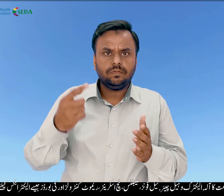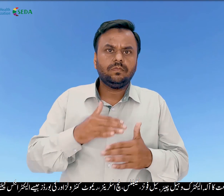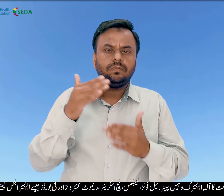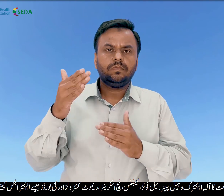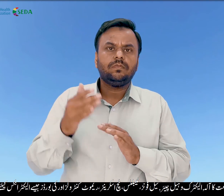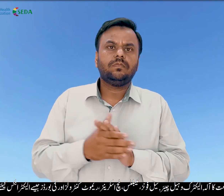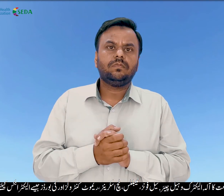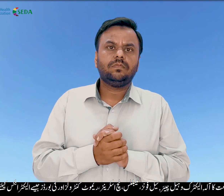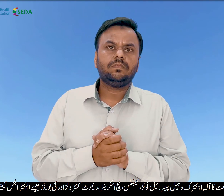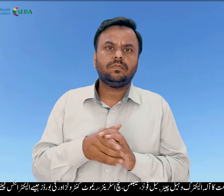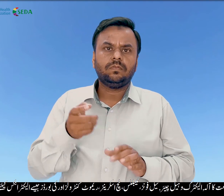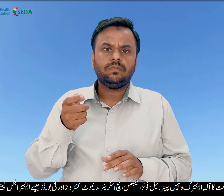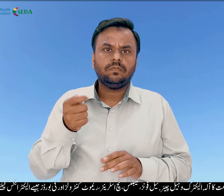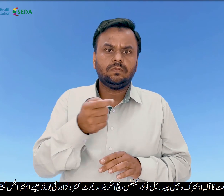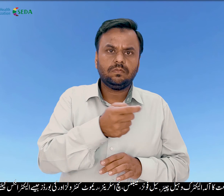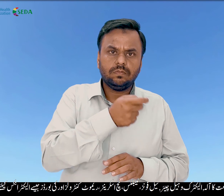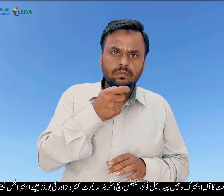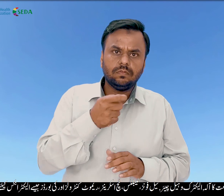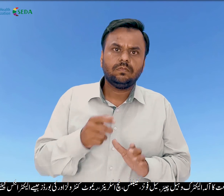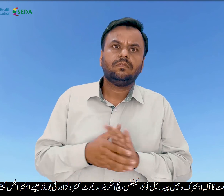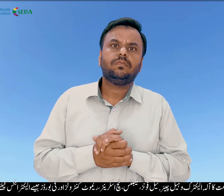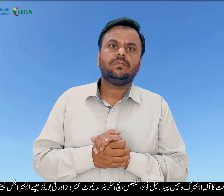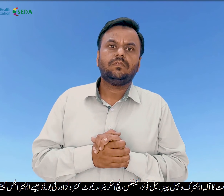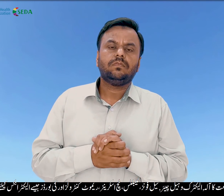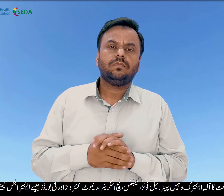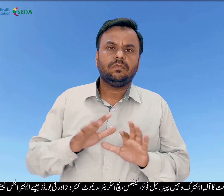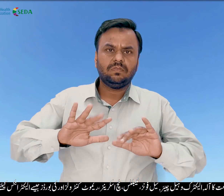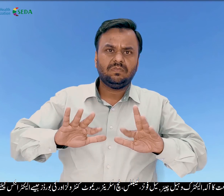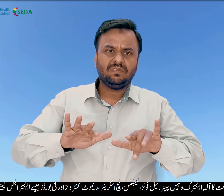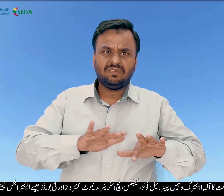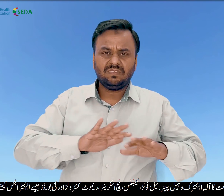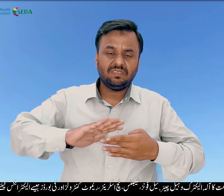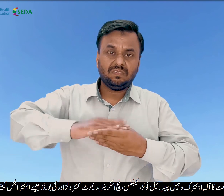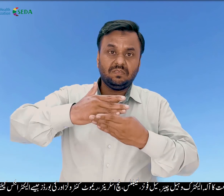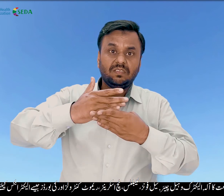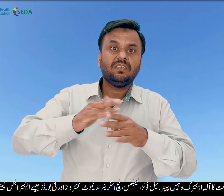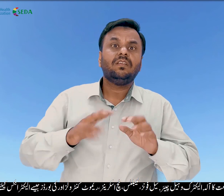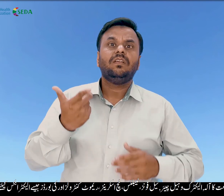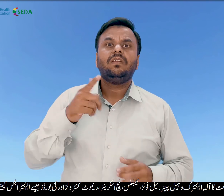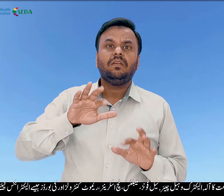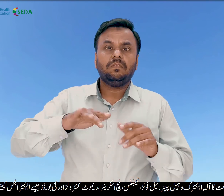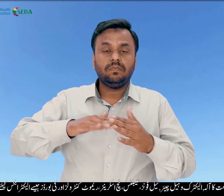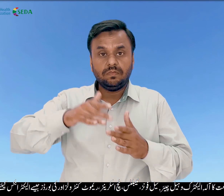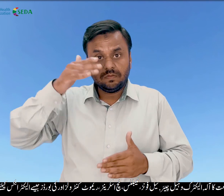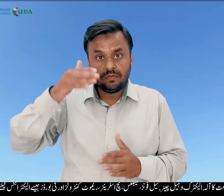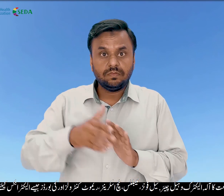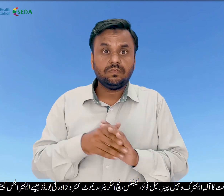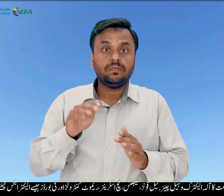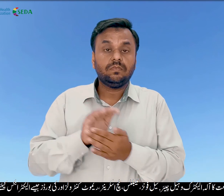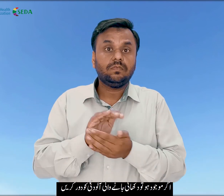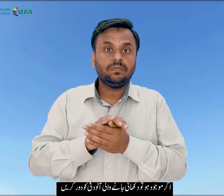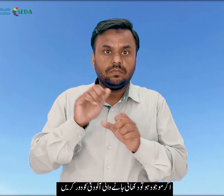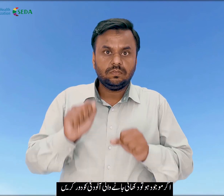ٹچ سکرینز، ریموٹ کنٹرولز اور کی بورڈز جیسے الیکٹرانکس کے لیے اگر موجود ہو